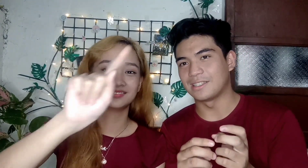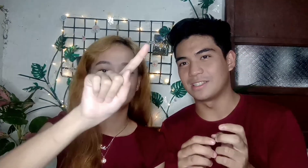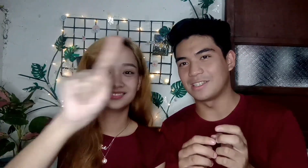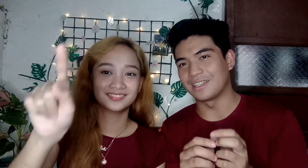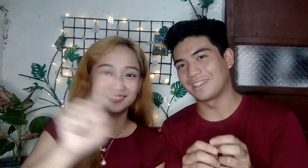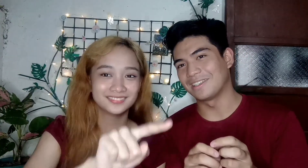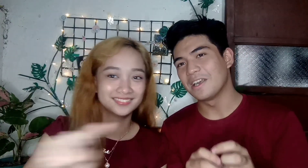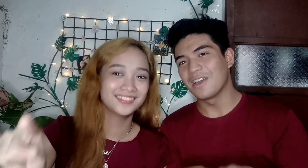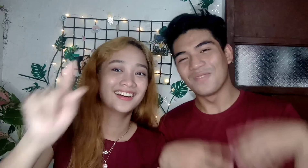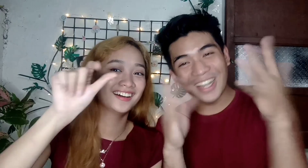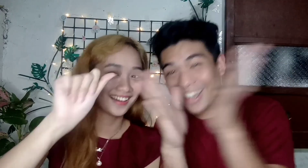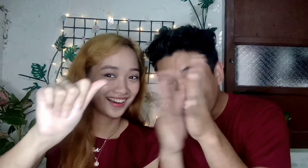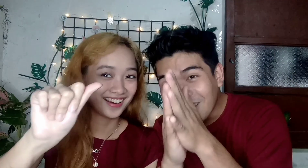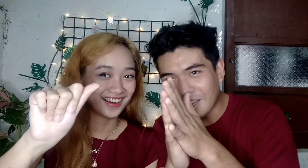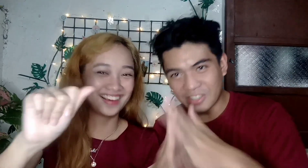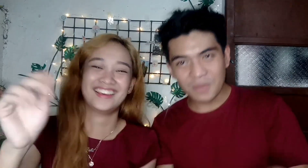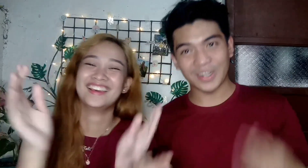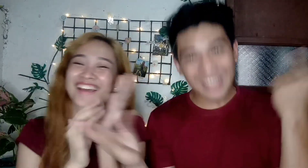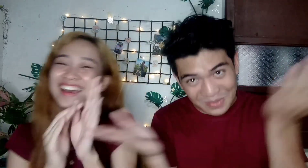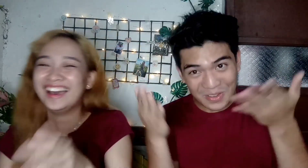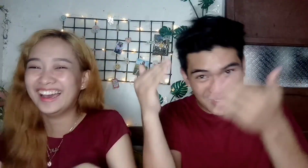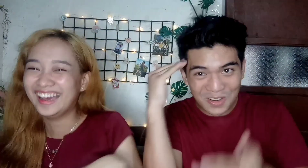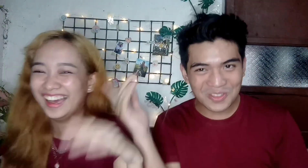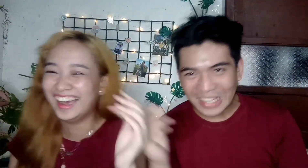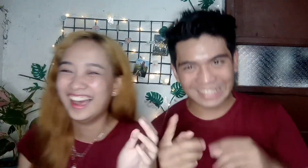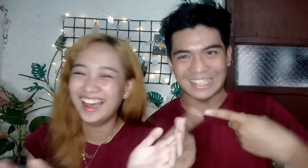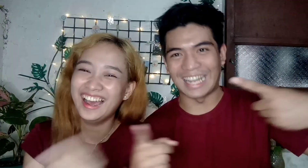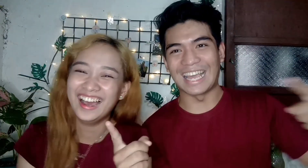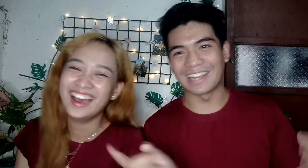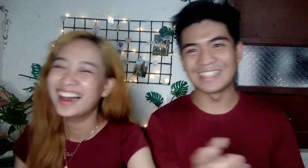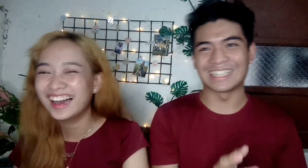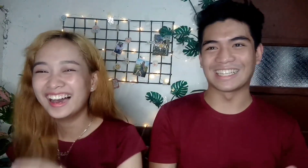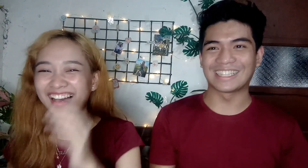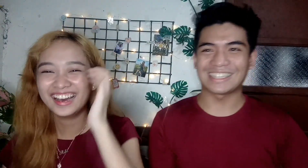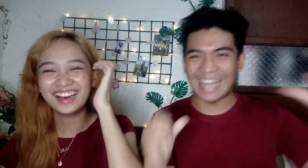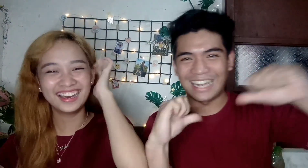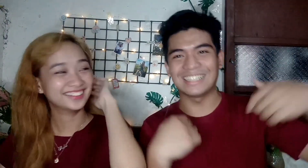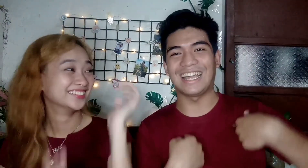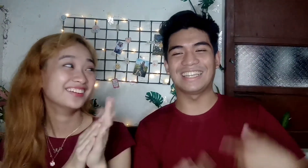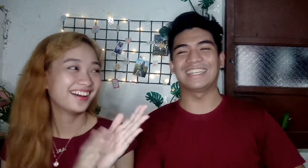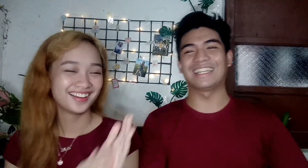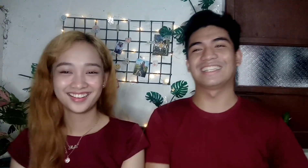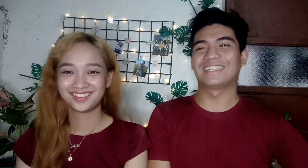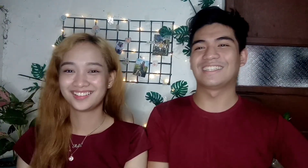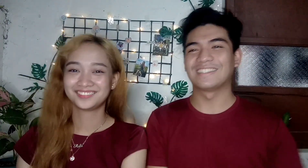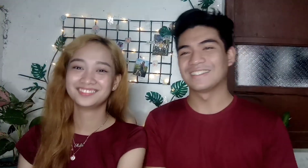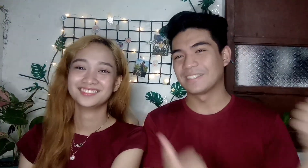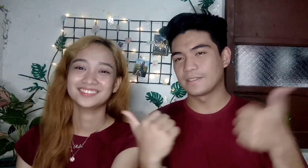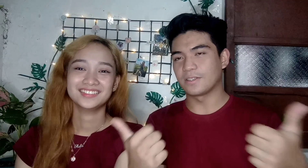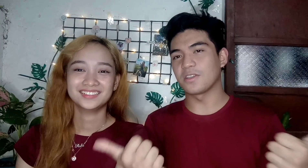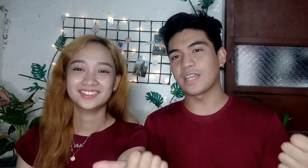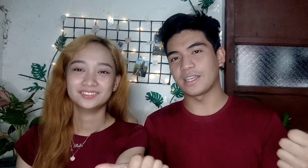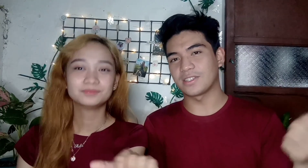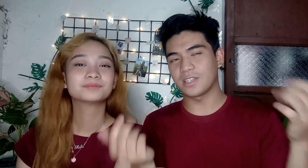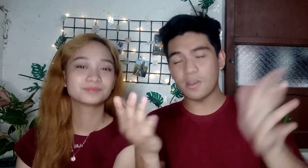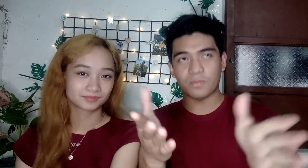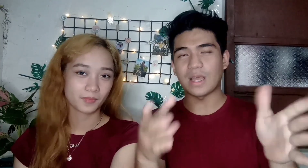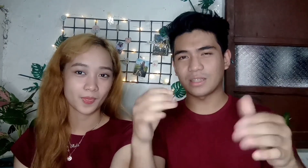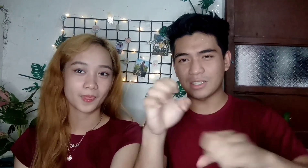B-L-A-S-Z. Magaling! Siyempre, guys, marunong sa language eh. Talo tayo dyan. Yun, guys. Yeah, practice